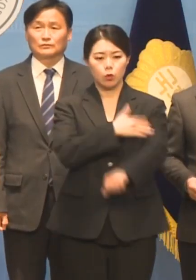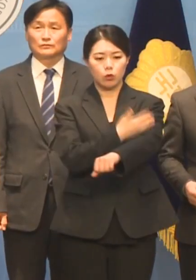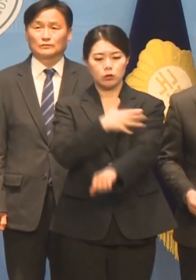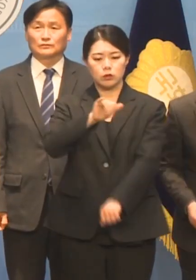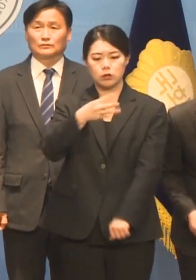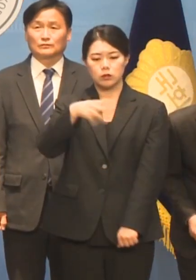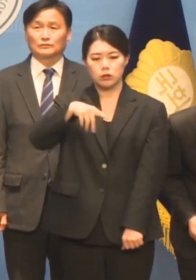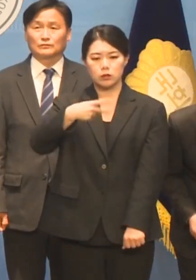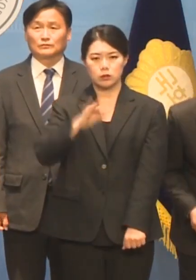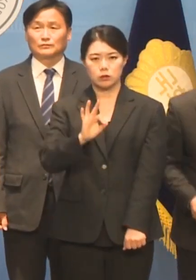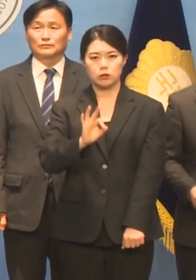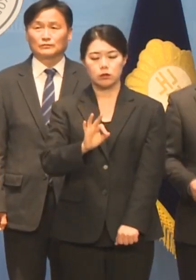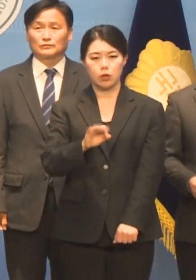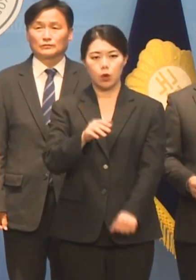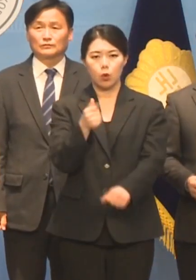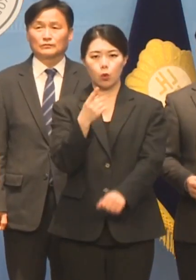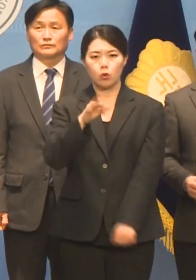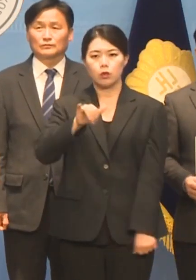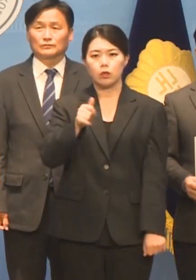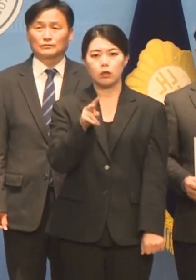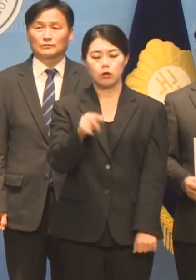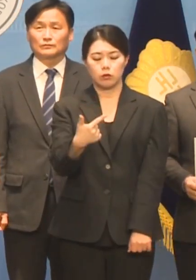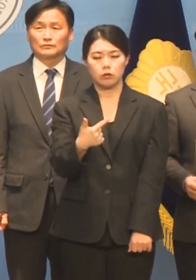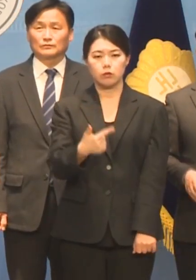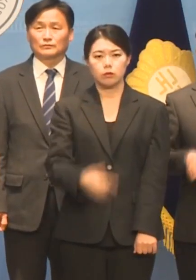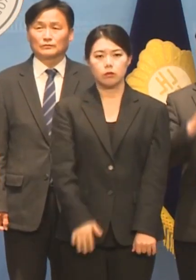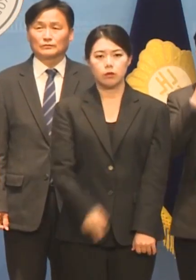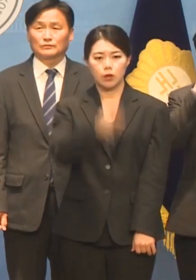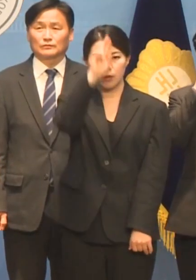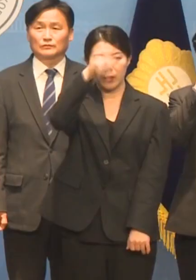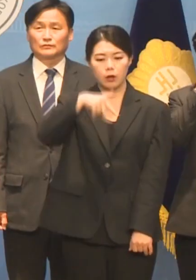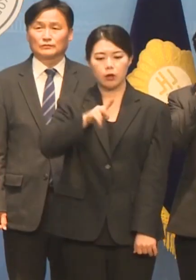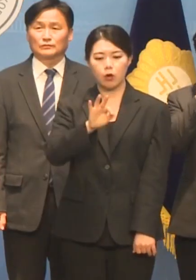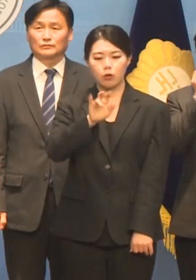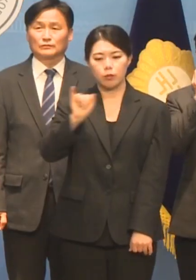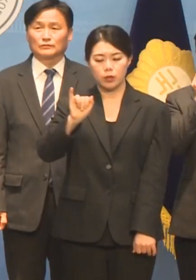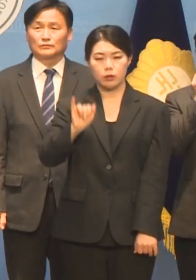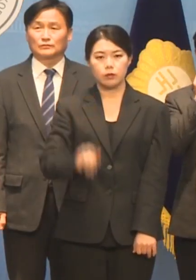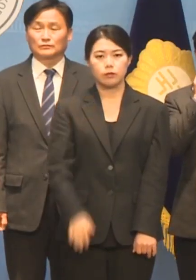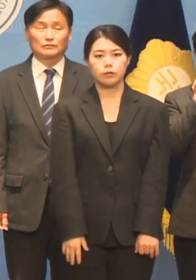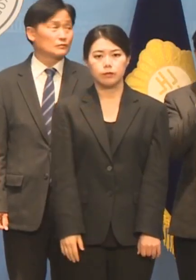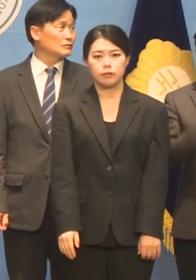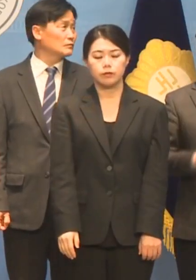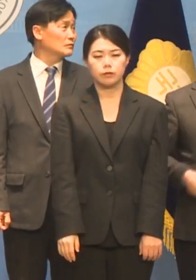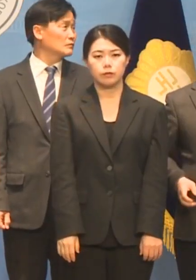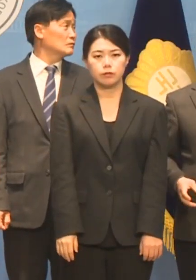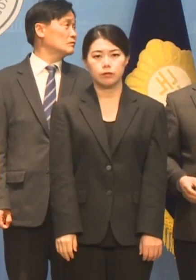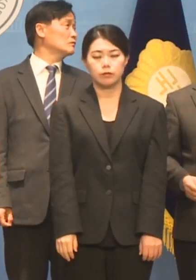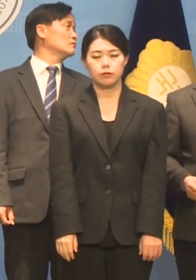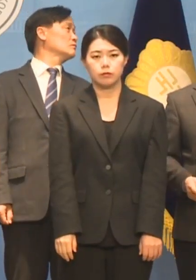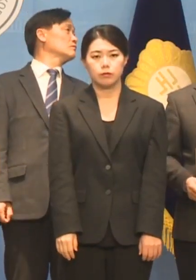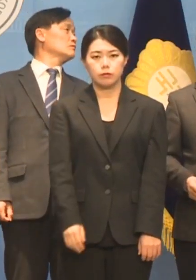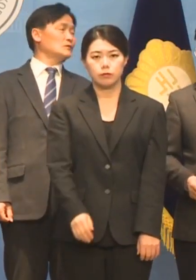권칠승 의원님 오셨습니다. 홍기훈 의원님 오셨습니다. 박경미 대변인 오셨습니다.